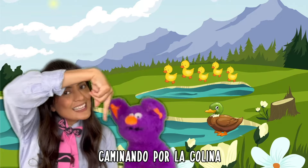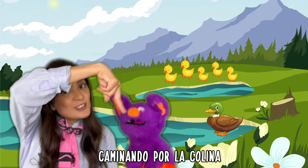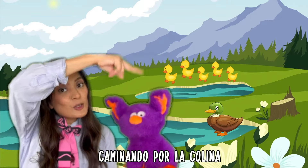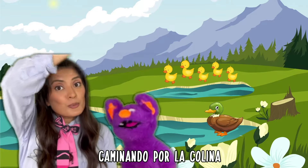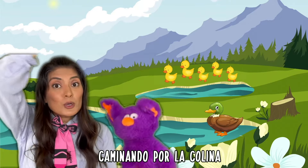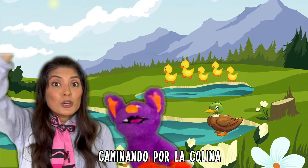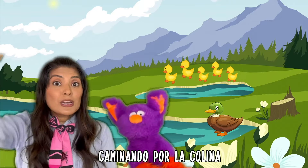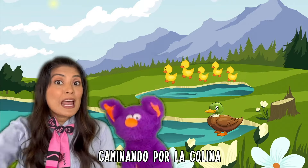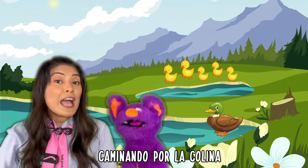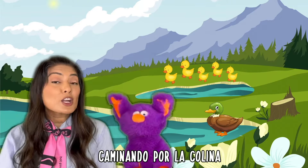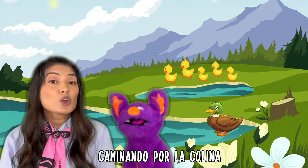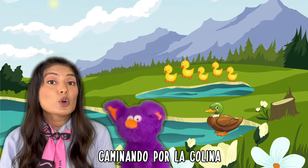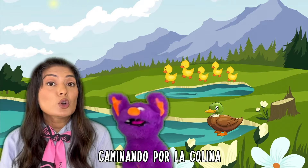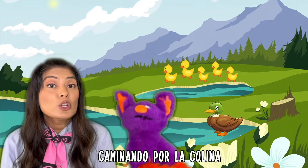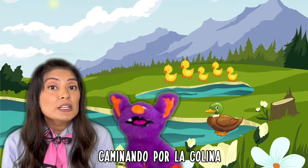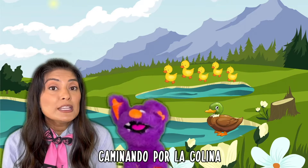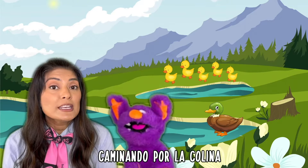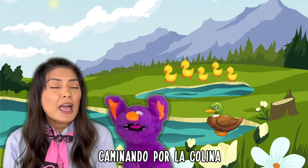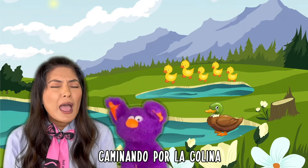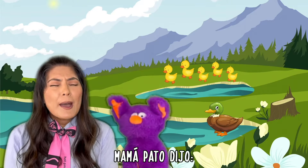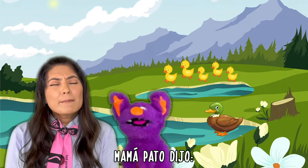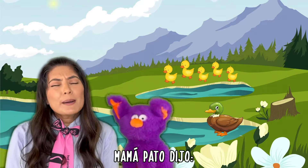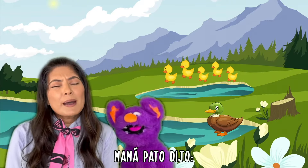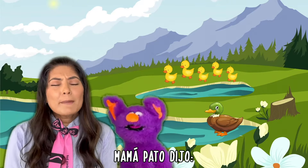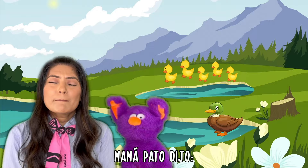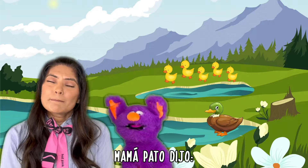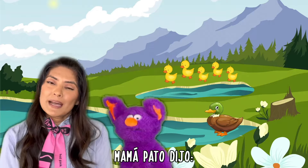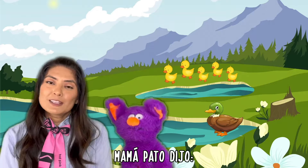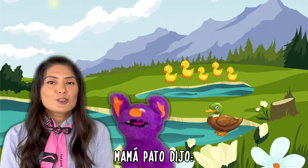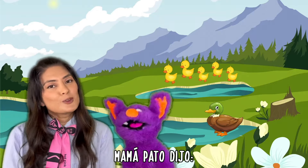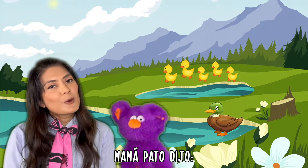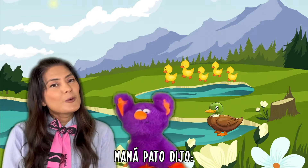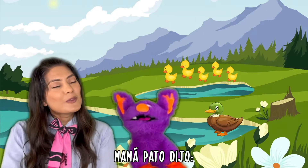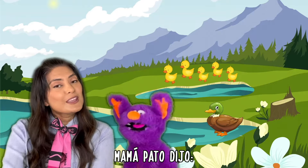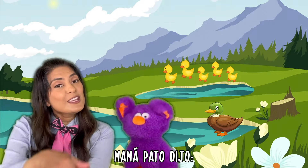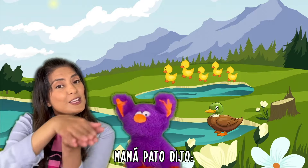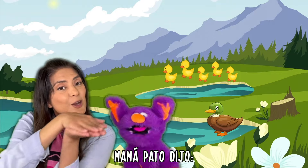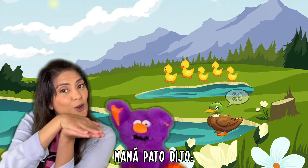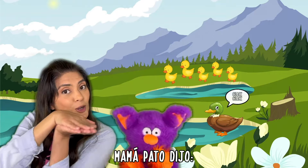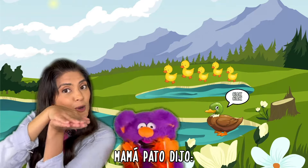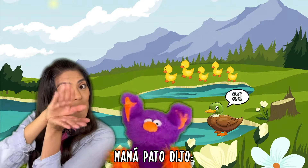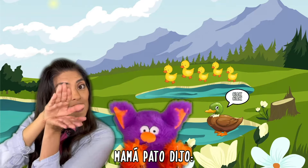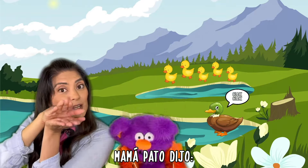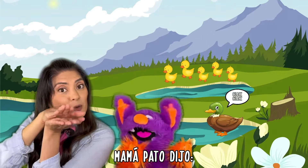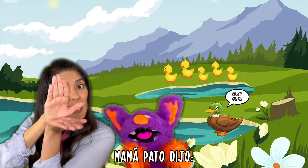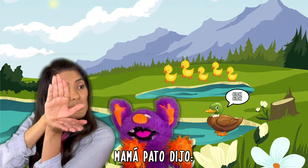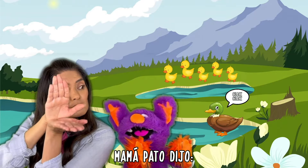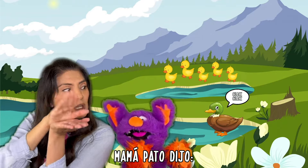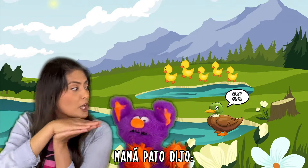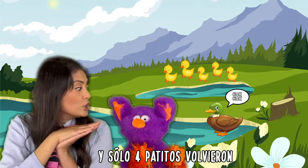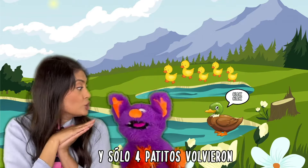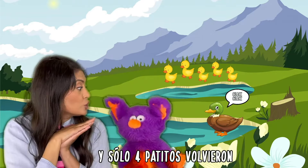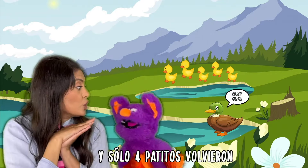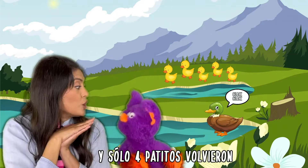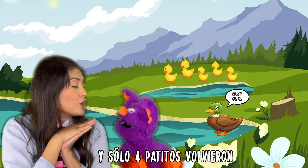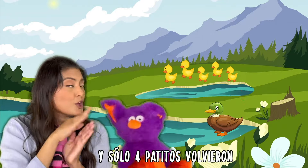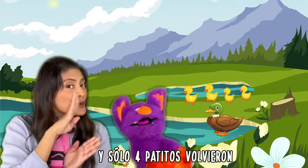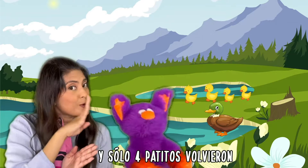caminando por la colina. Mamá pato dijo cuac, cuac, y solo